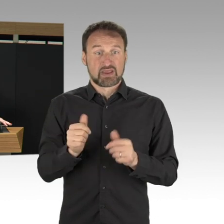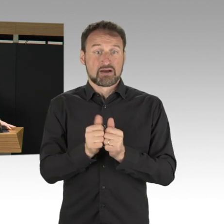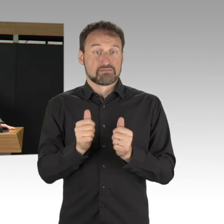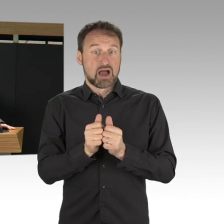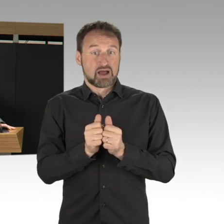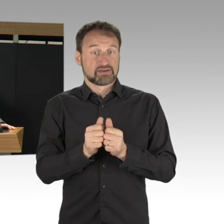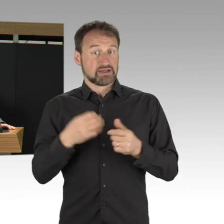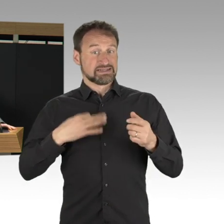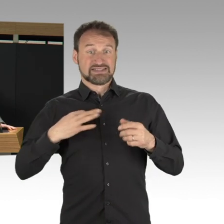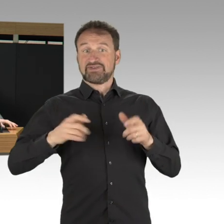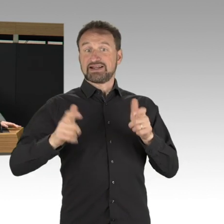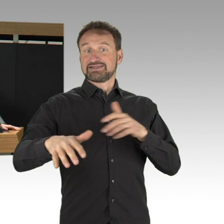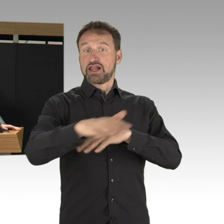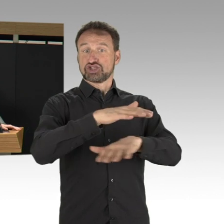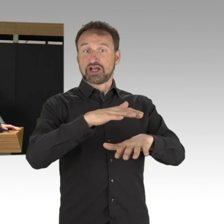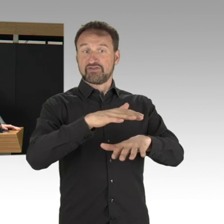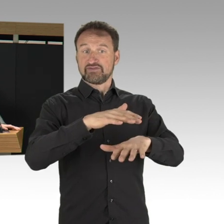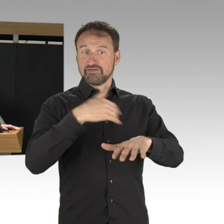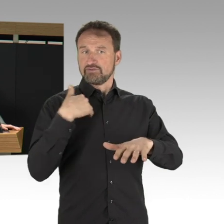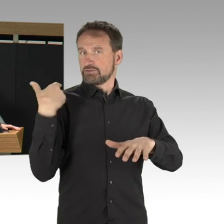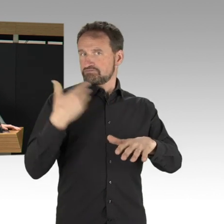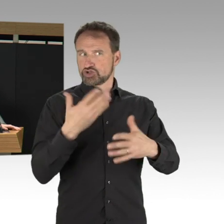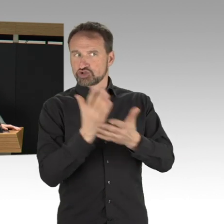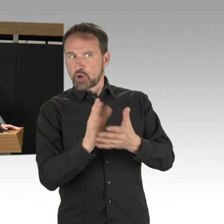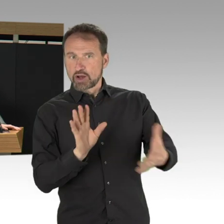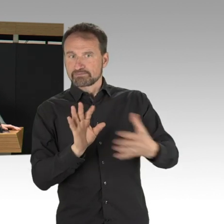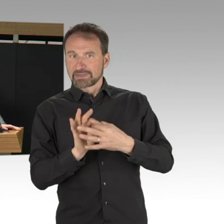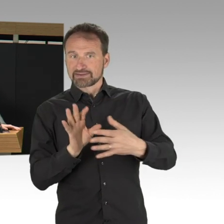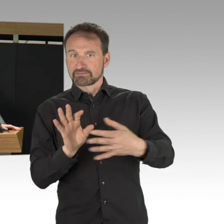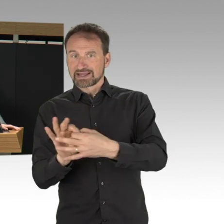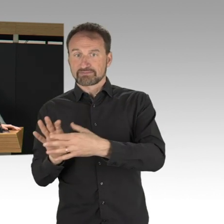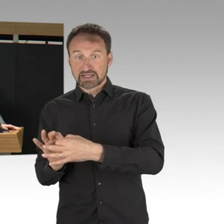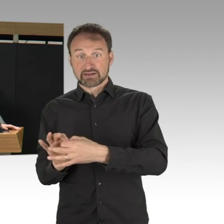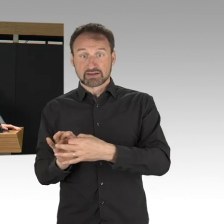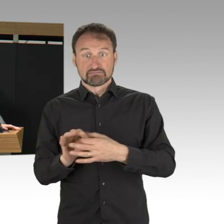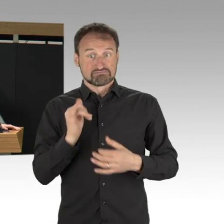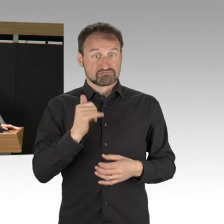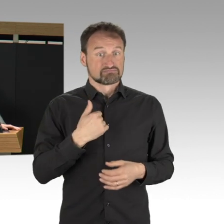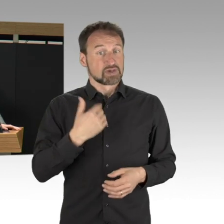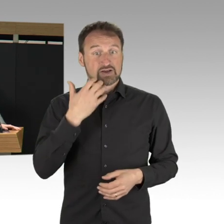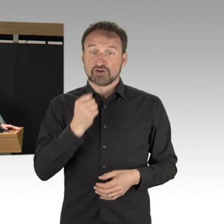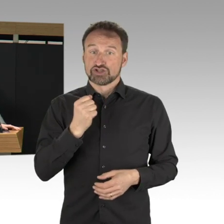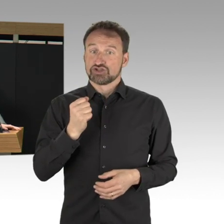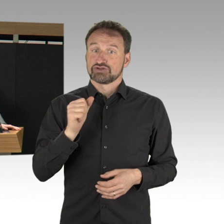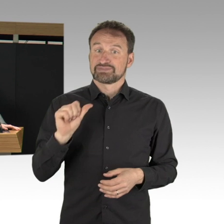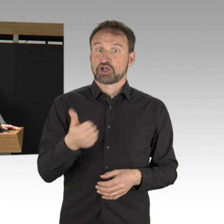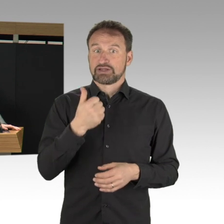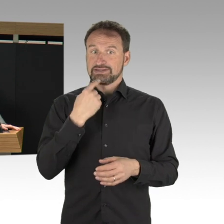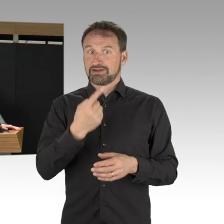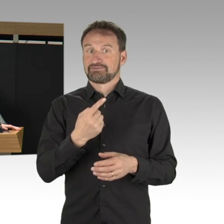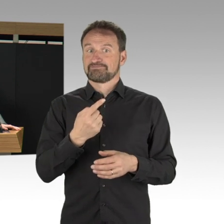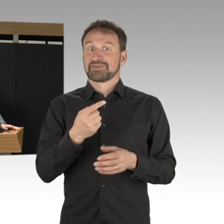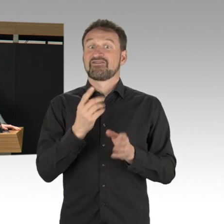nachgelesen. Ja, selbstverständlich war auch die AfD-Fraktion hier eingebunden. Und ja, Herr Pasterski, dass Ihre Fraktion dort